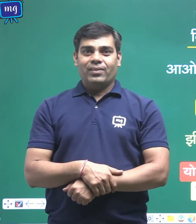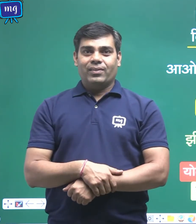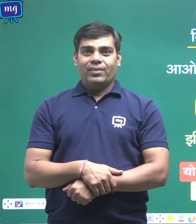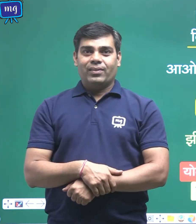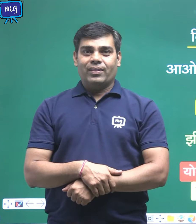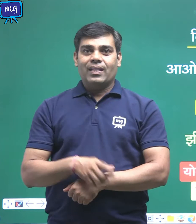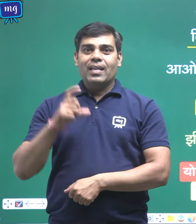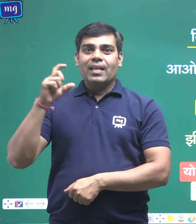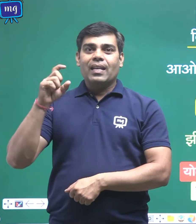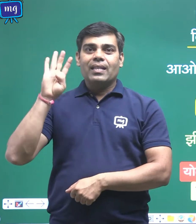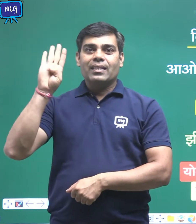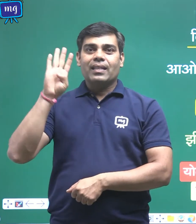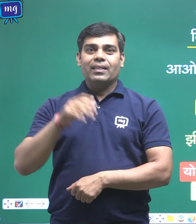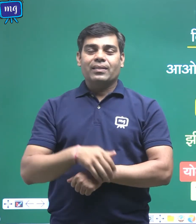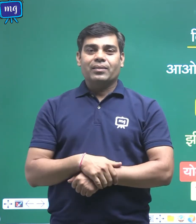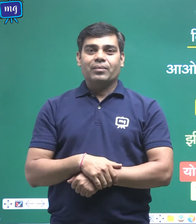कक्षा 4